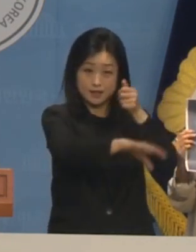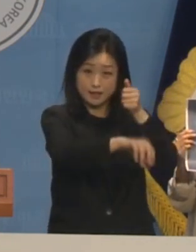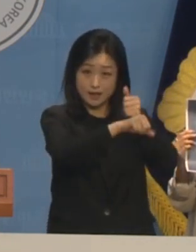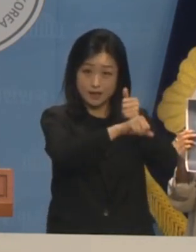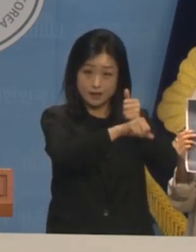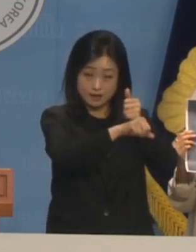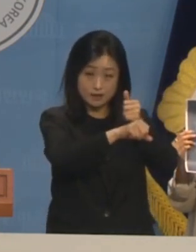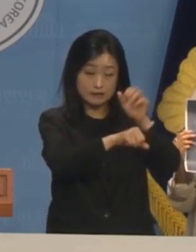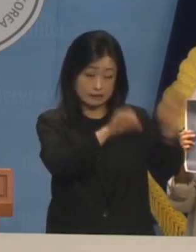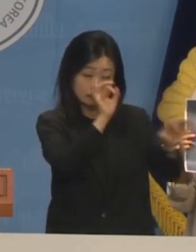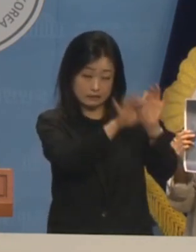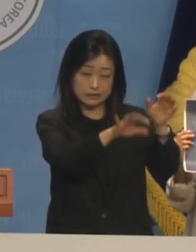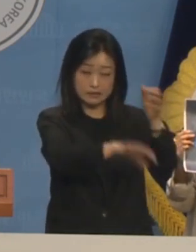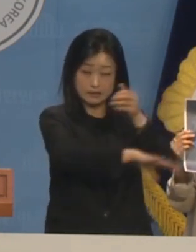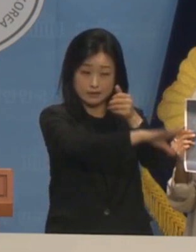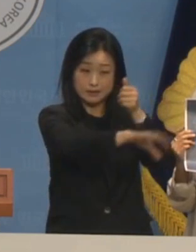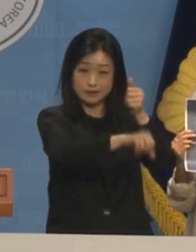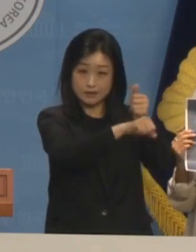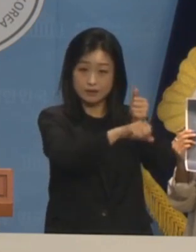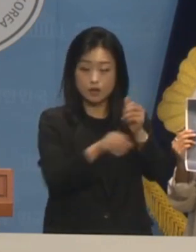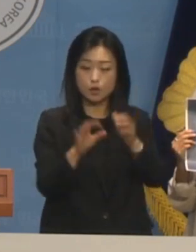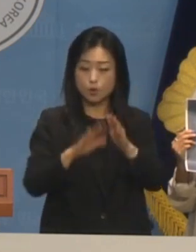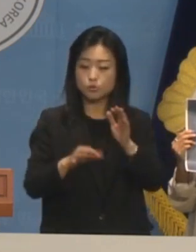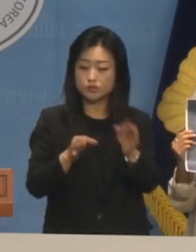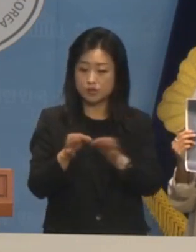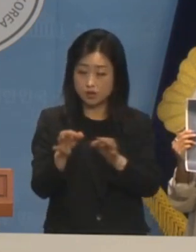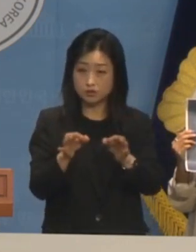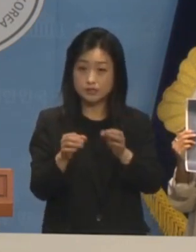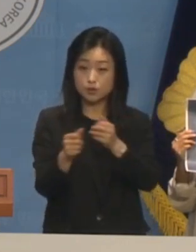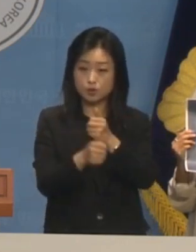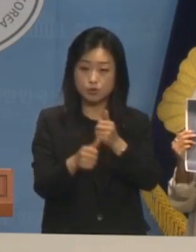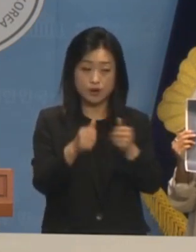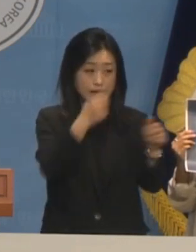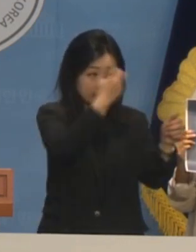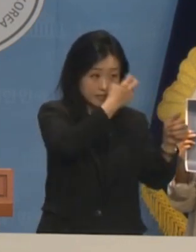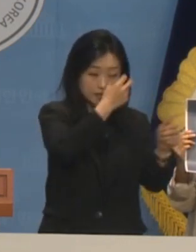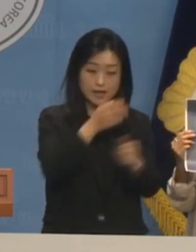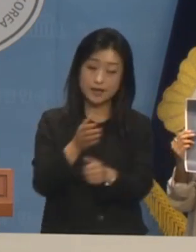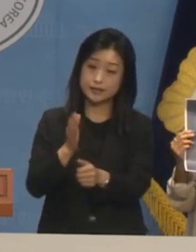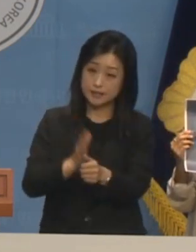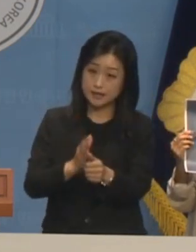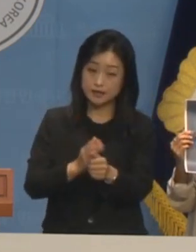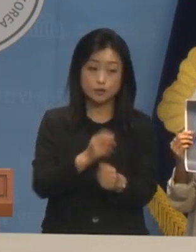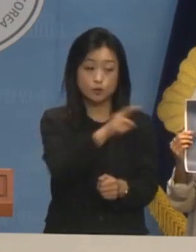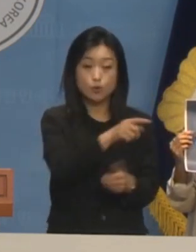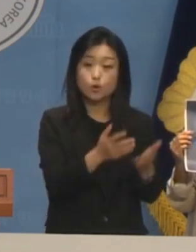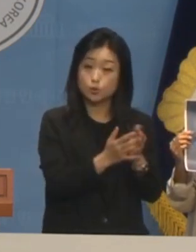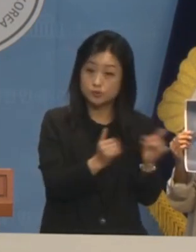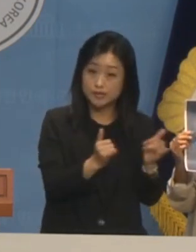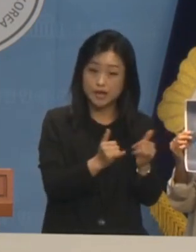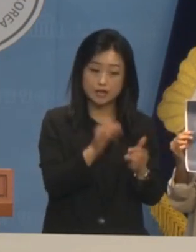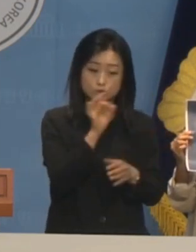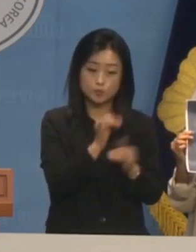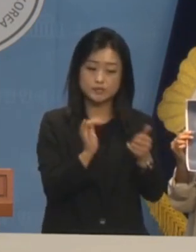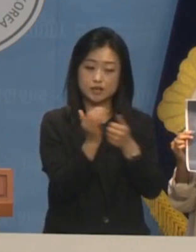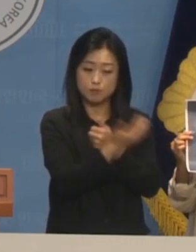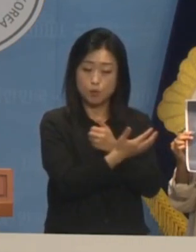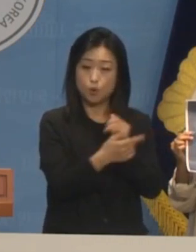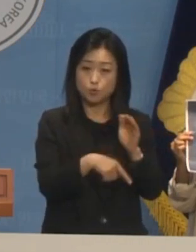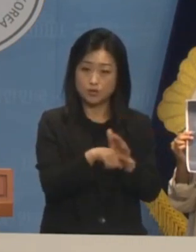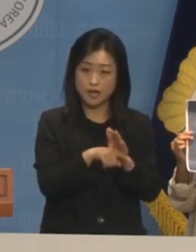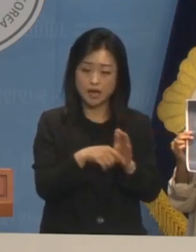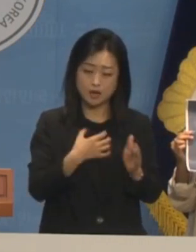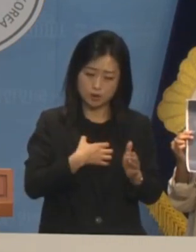인수 합병에 대한 공정위의 견제 장치 마련, 입점업체 및 노동자, 소비자 보호를 위한 고충